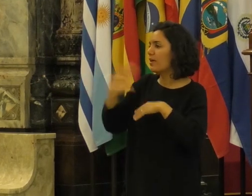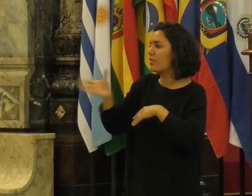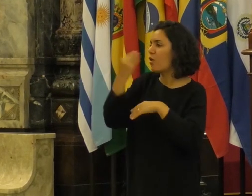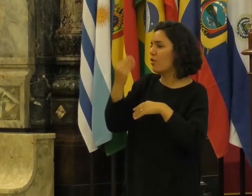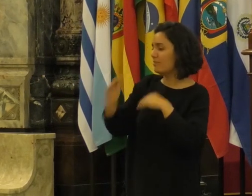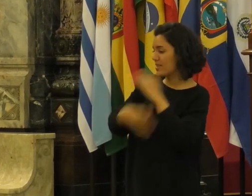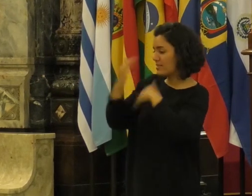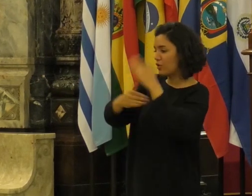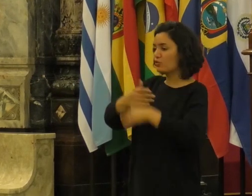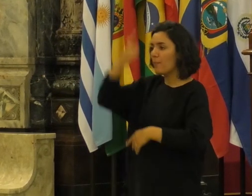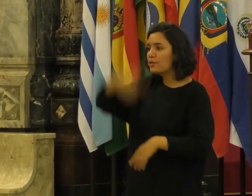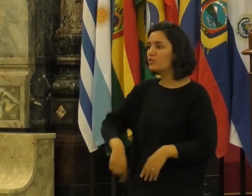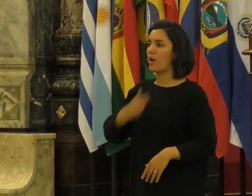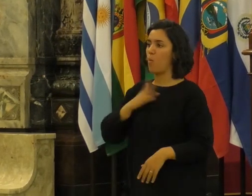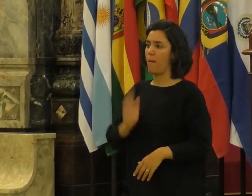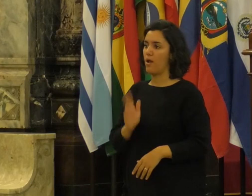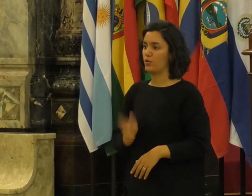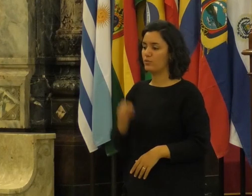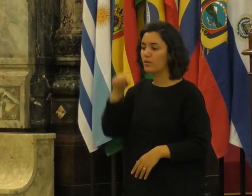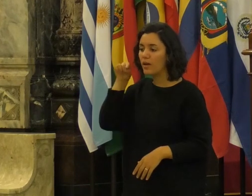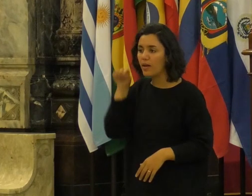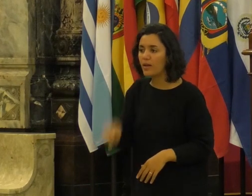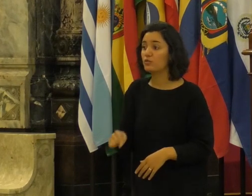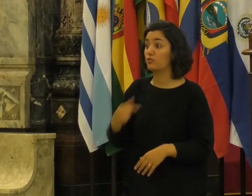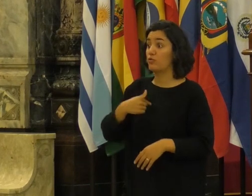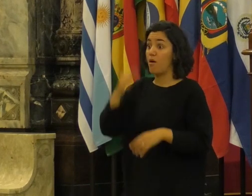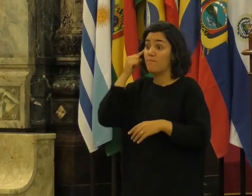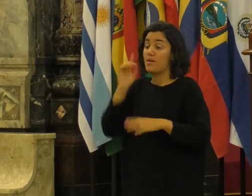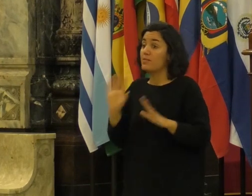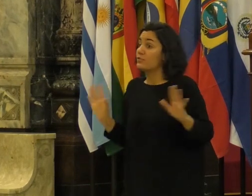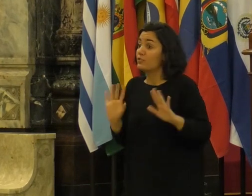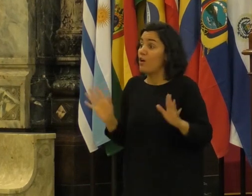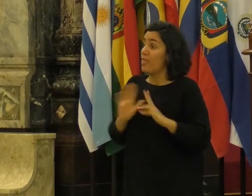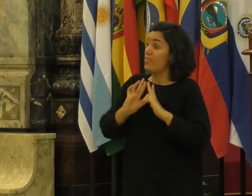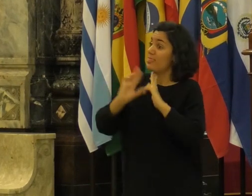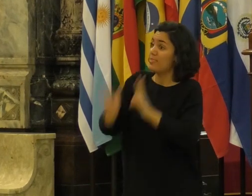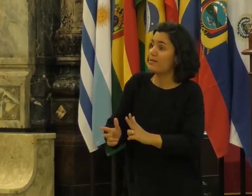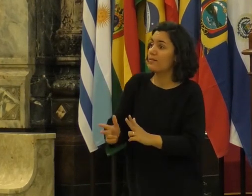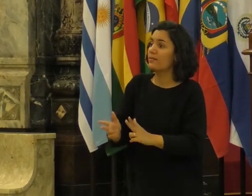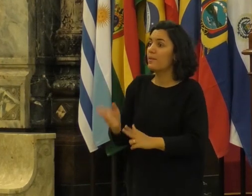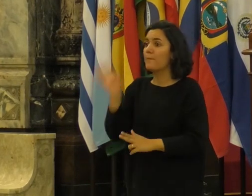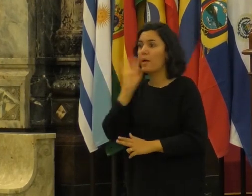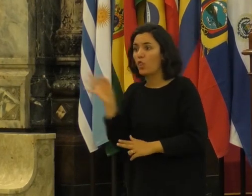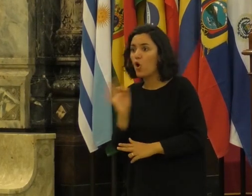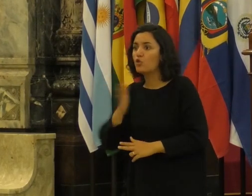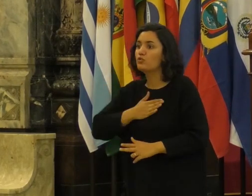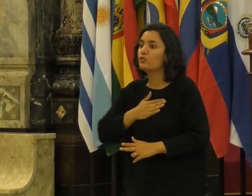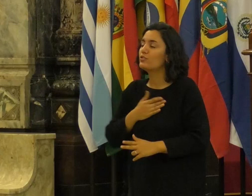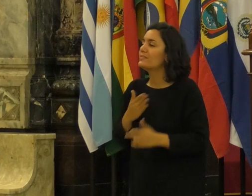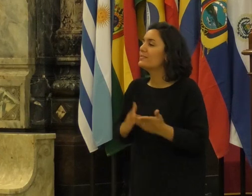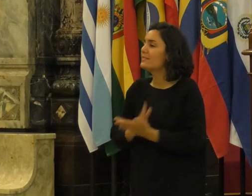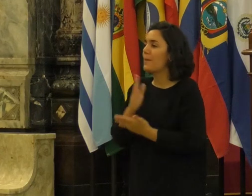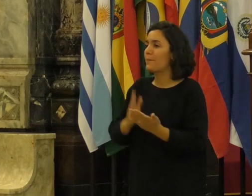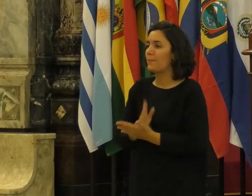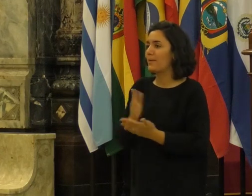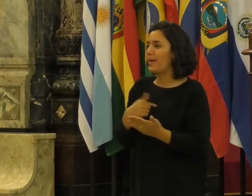nuestro como seres humanos. Eso es lo que se me ocurre decir. Me disculpa, yo siempre